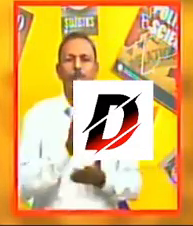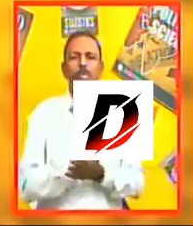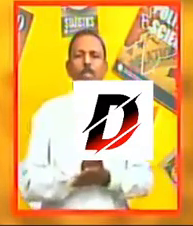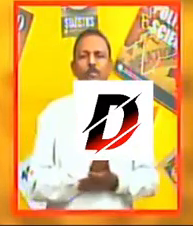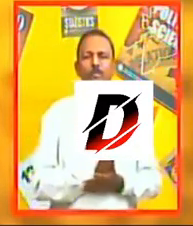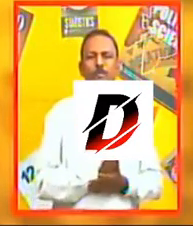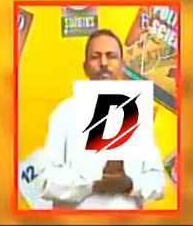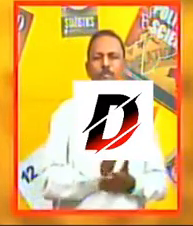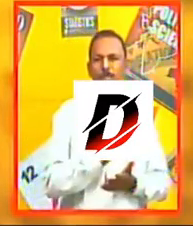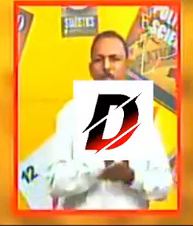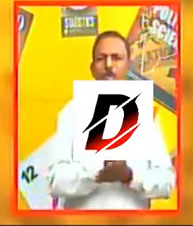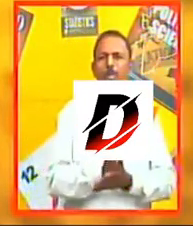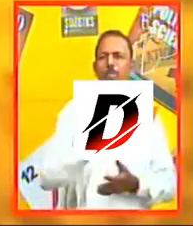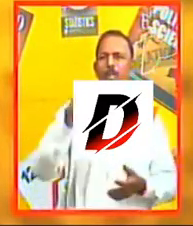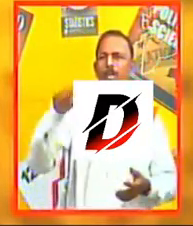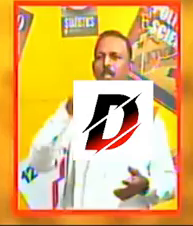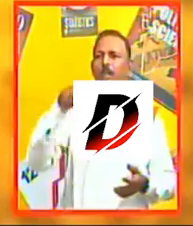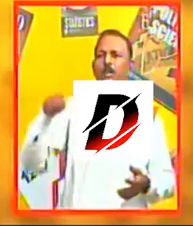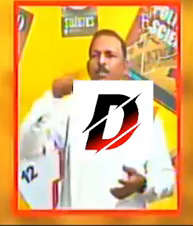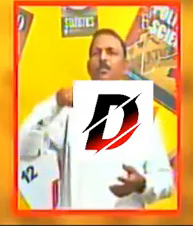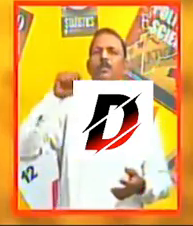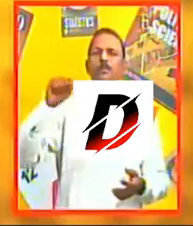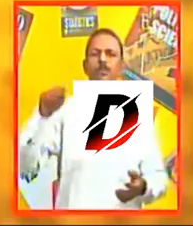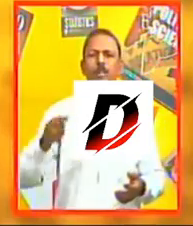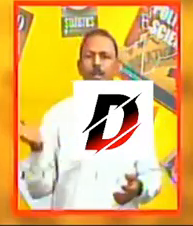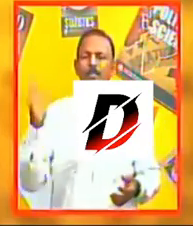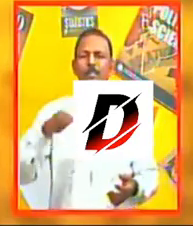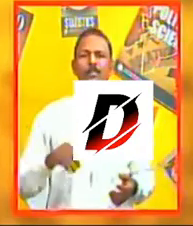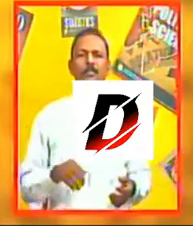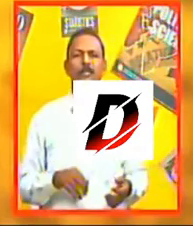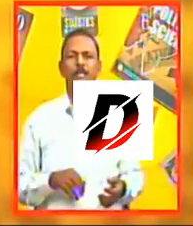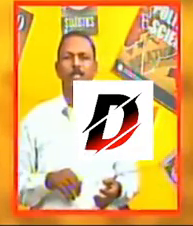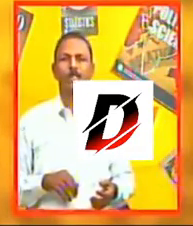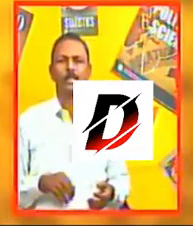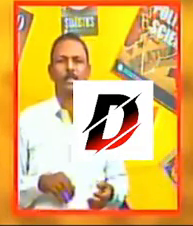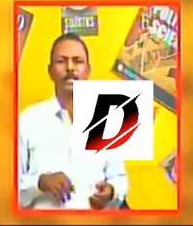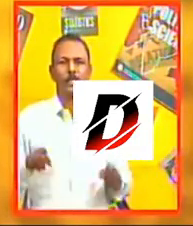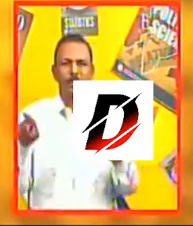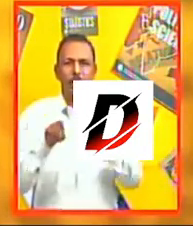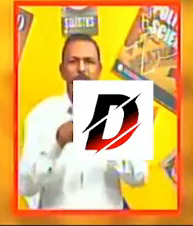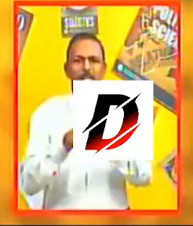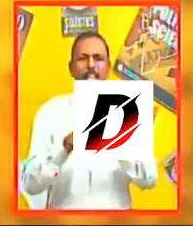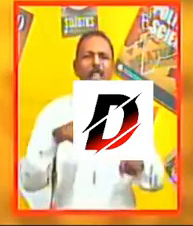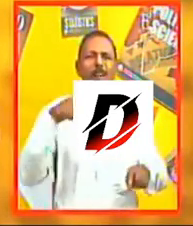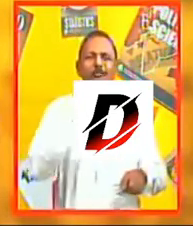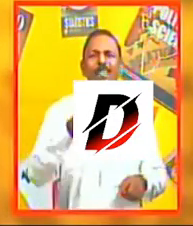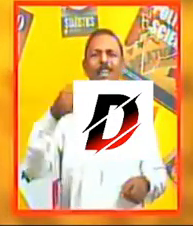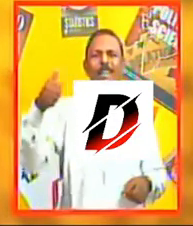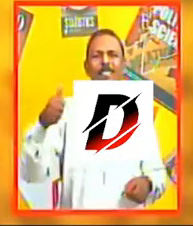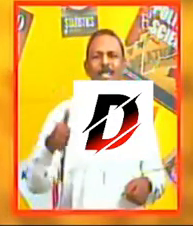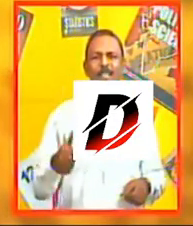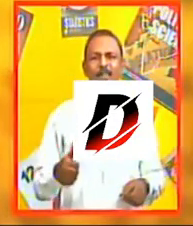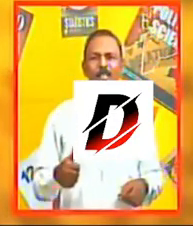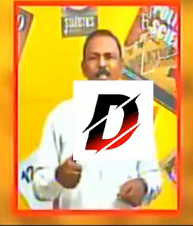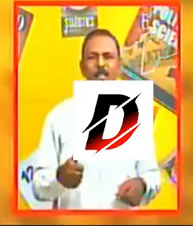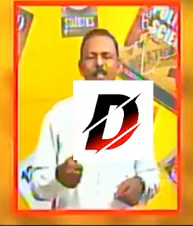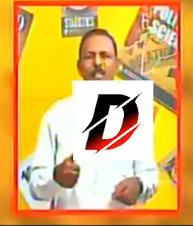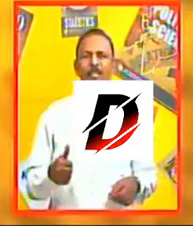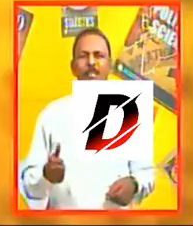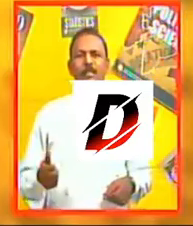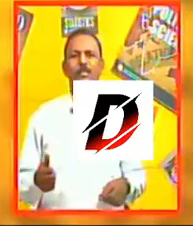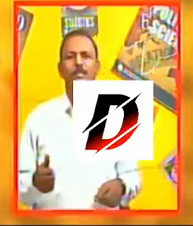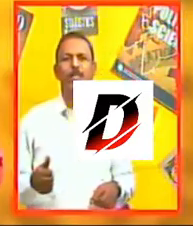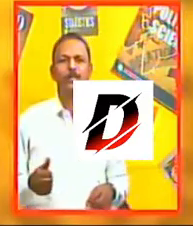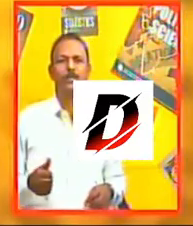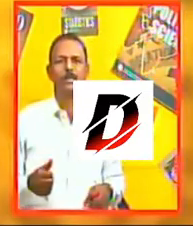மிகவும் முக்கியமான ஒன்று, இம்பார்ட்டன்ட் சிம்பிள் போட்டு குறிச்சு வச்சுக்கு. அதுக்கடுத்து இந்த சமச்சீர் காலநிலை அப்படின்றது